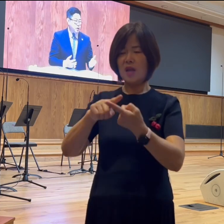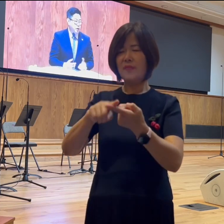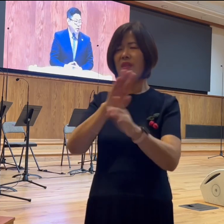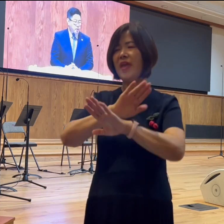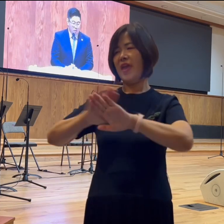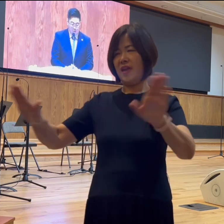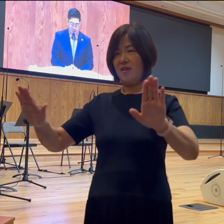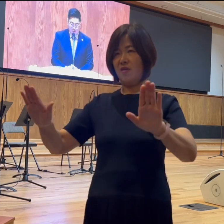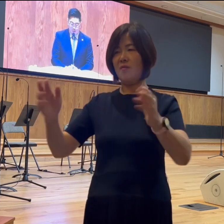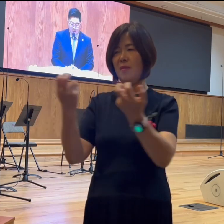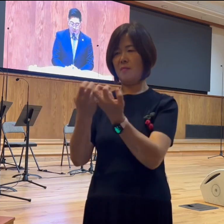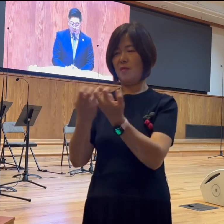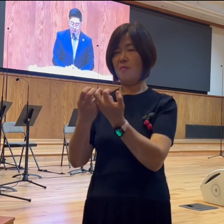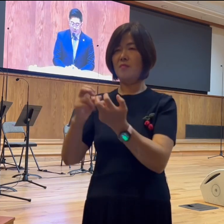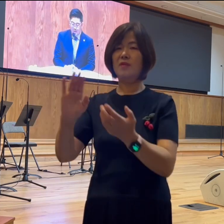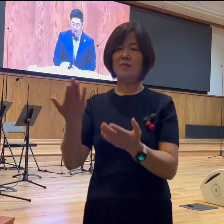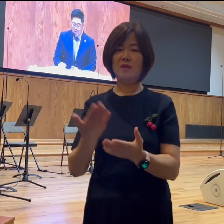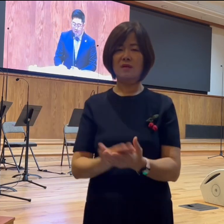돼요.